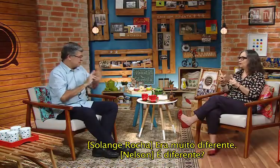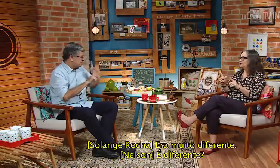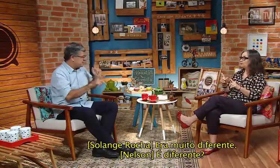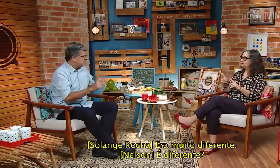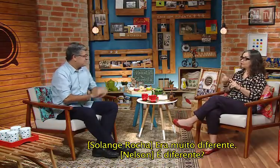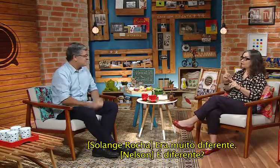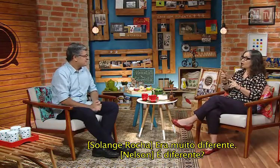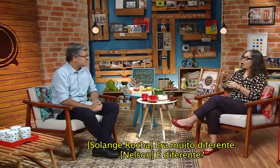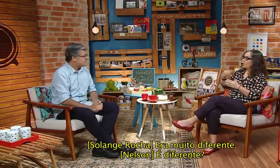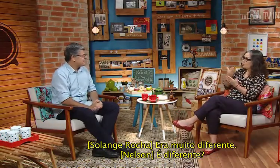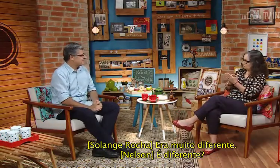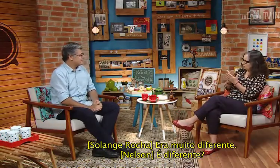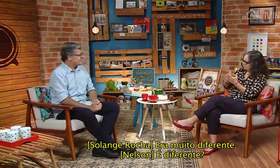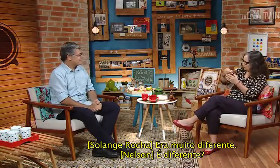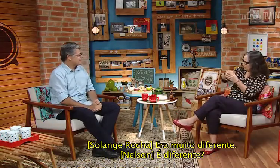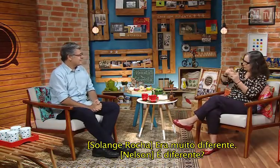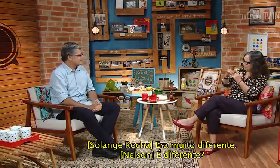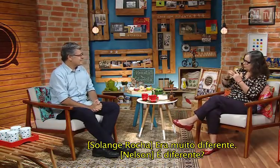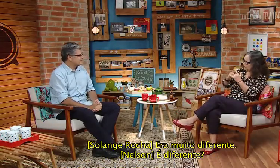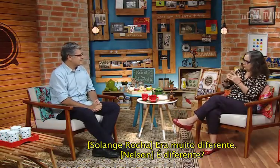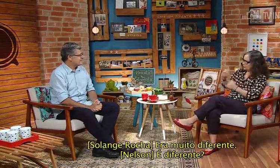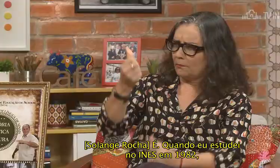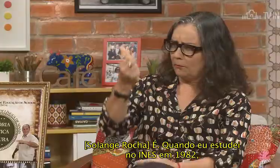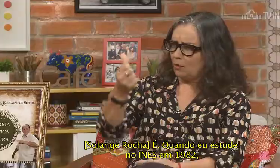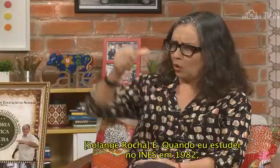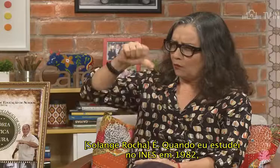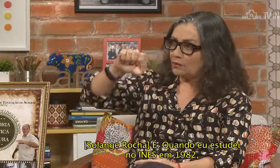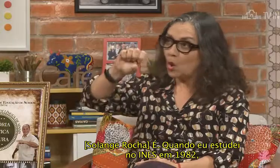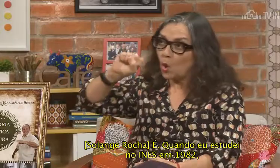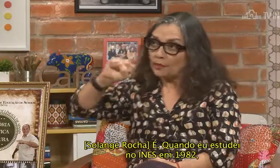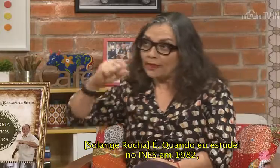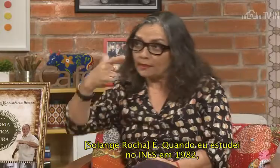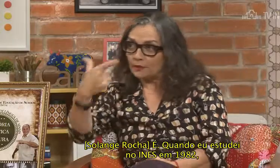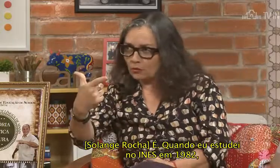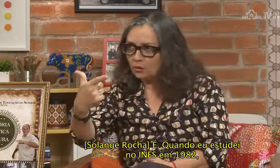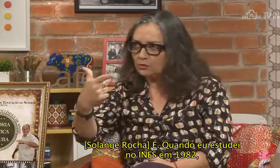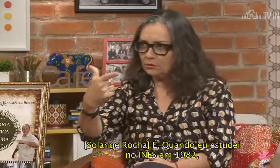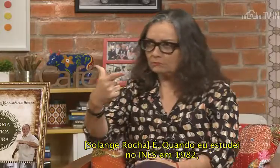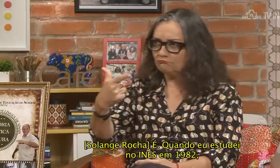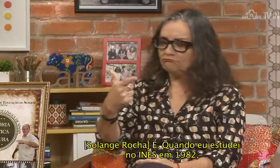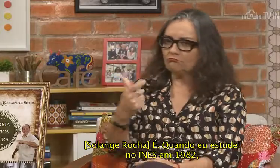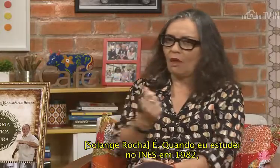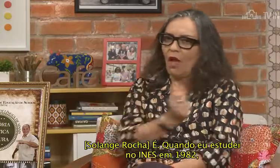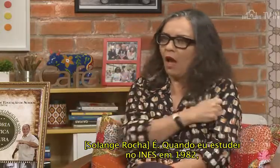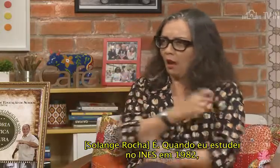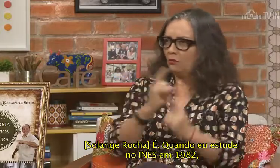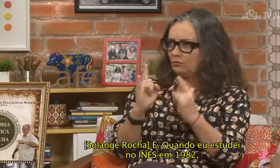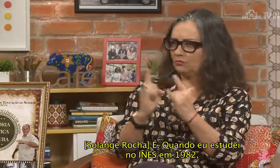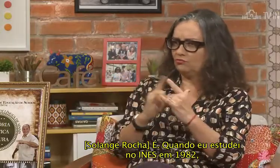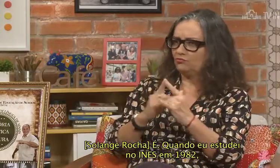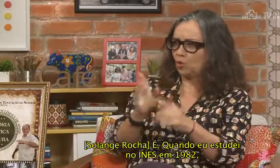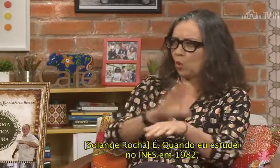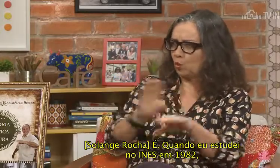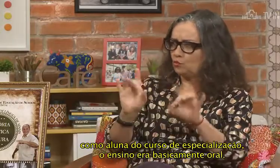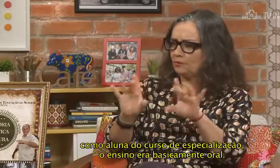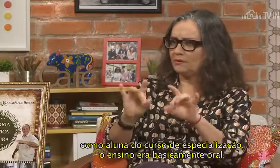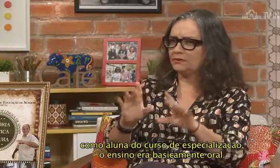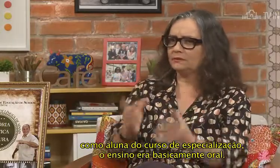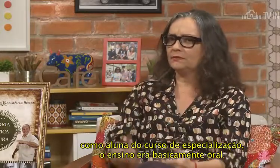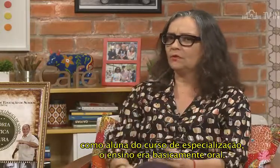É, era muito diferente, sim. É, quando eu estudei no INES em 1982, como